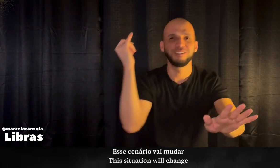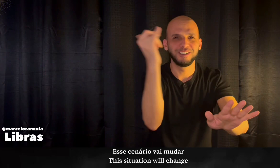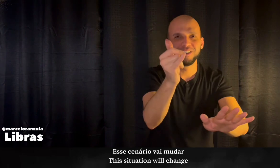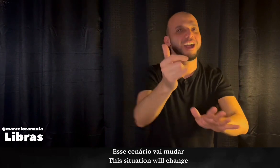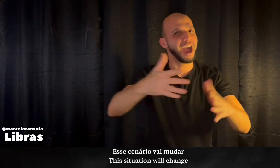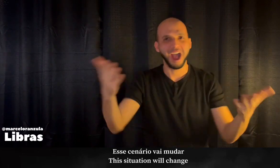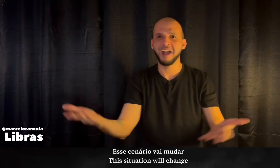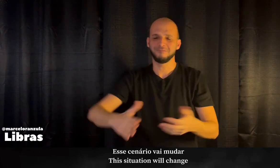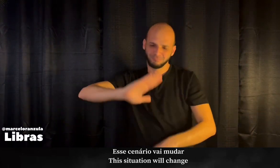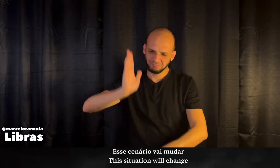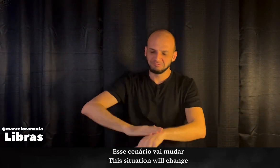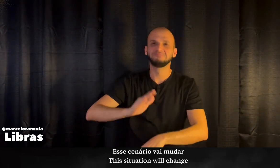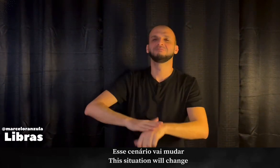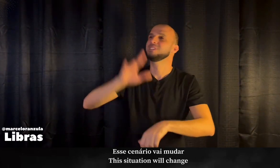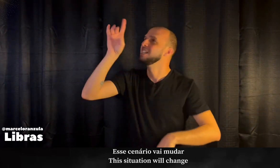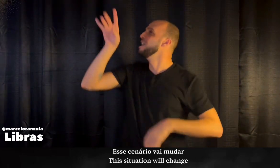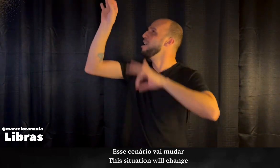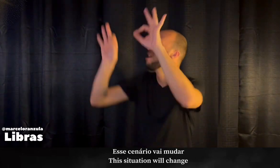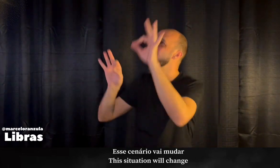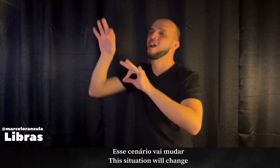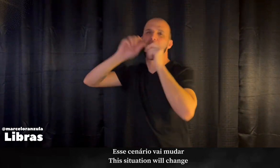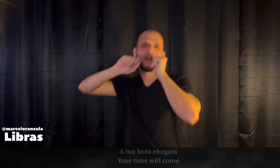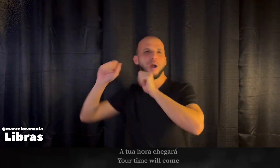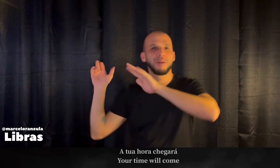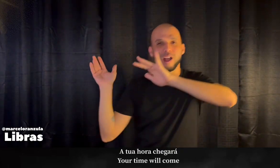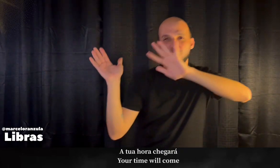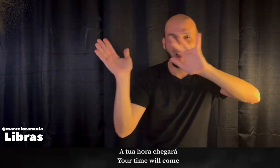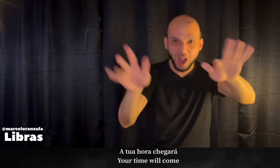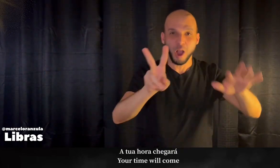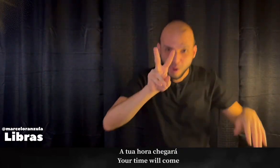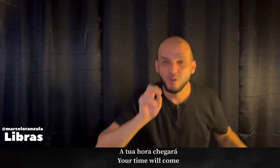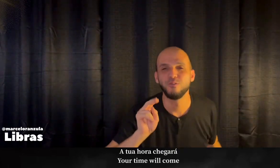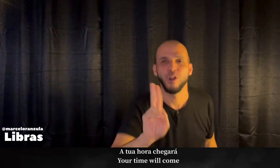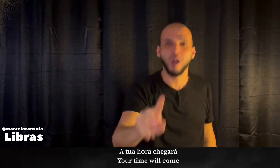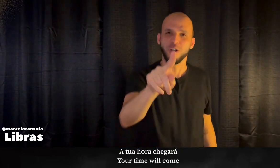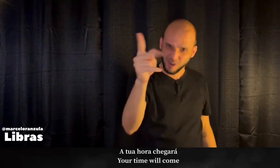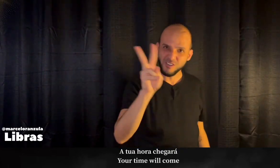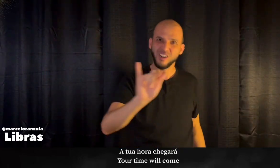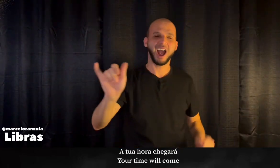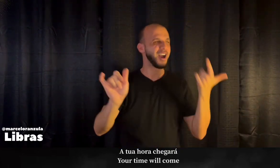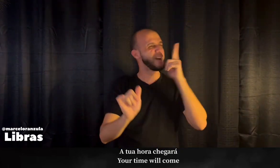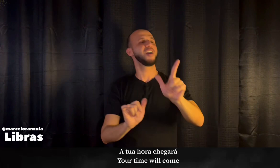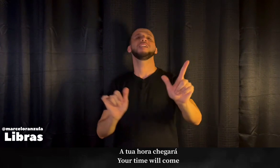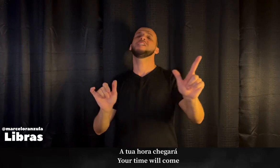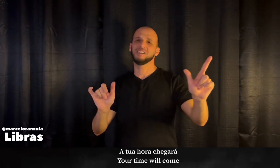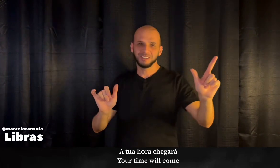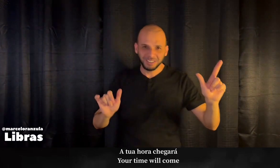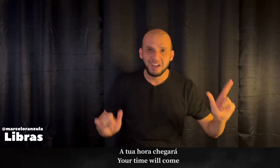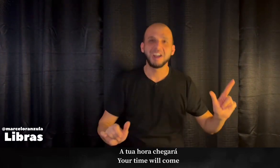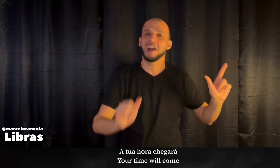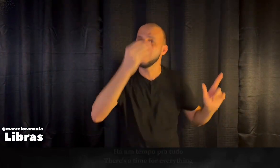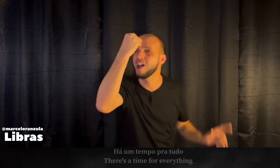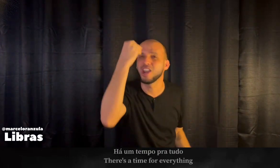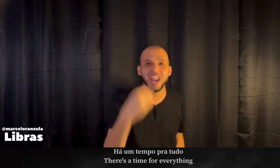cenário vai mudar A tua hora chegará